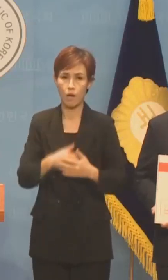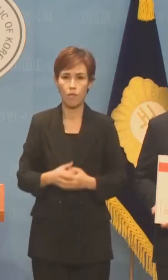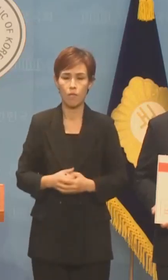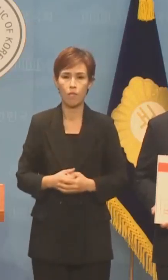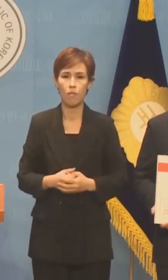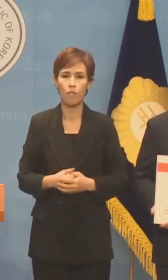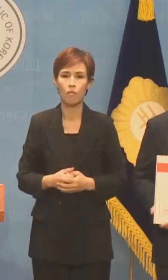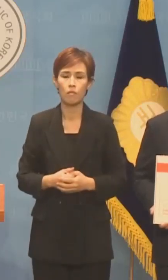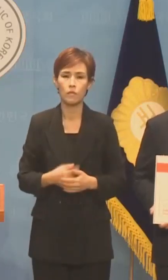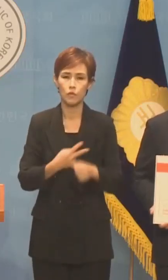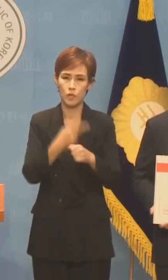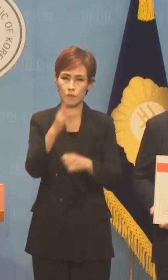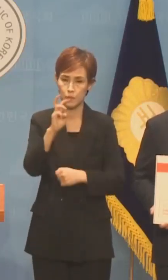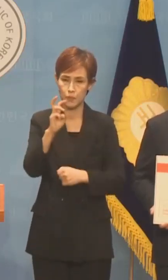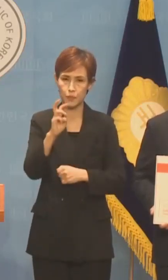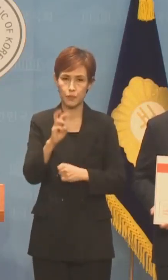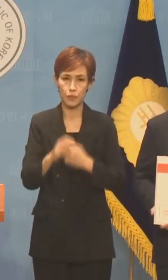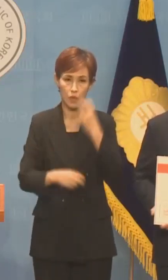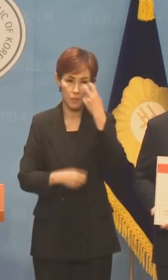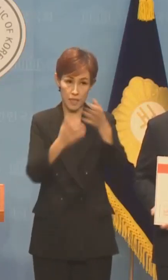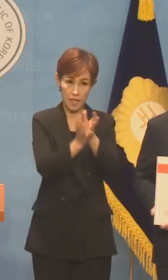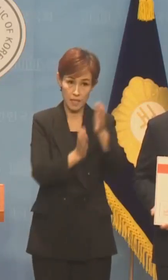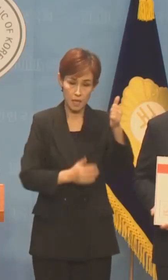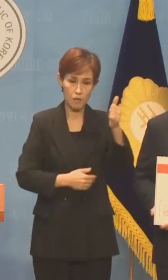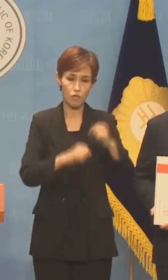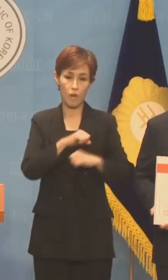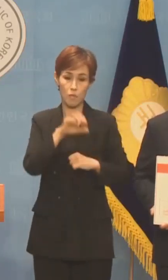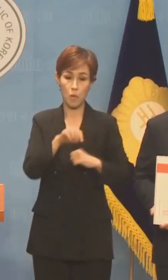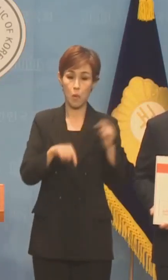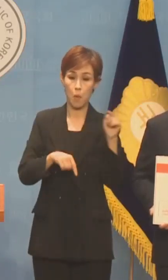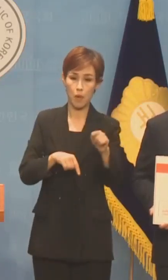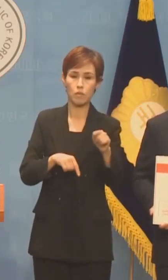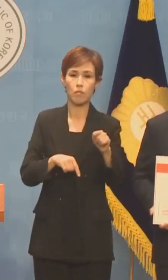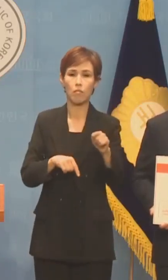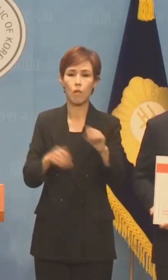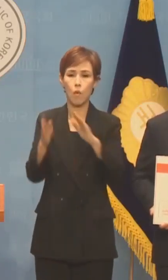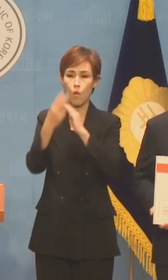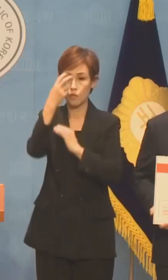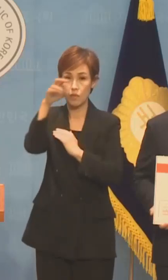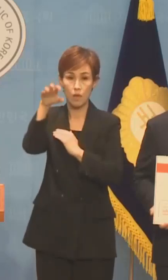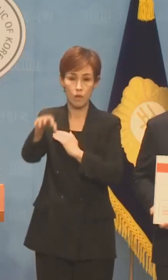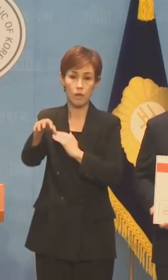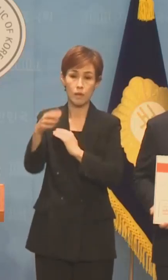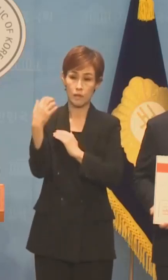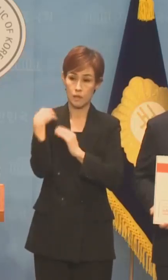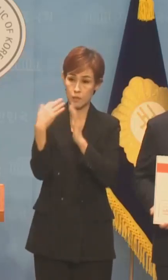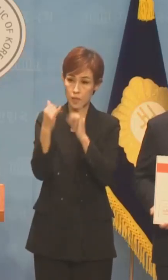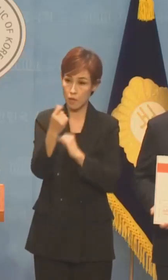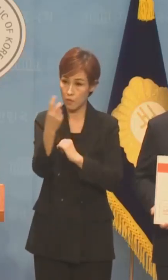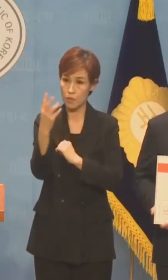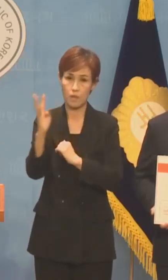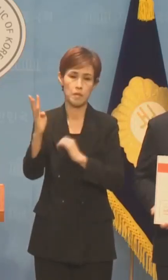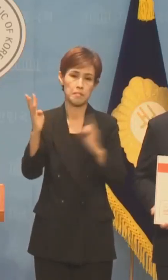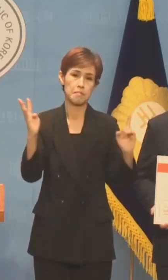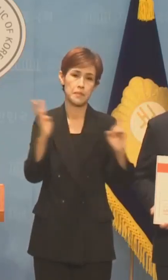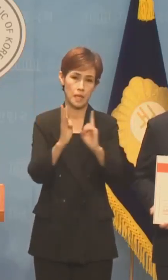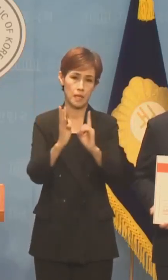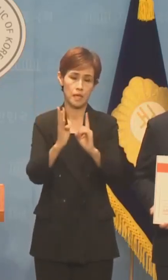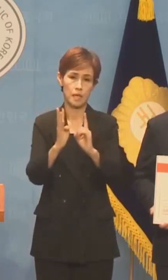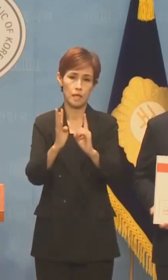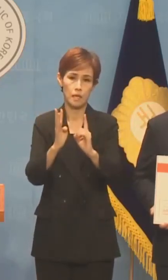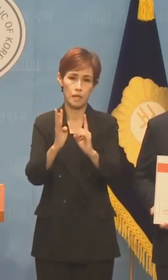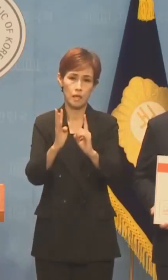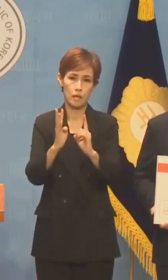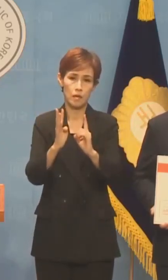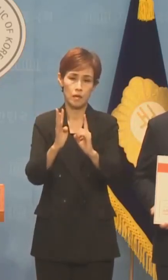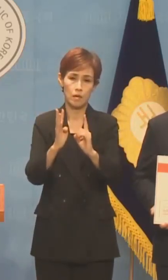14시 30분 경비단장은 국방부 서문에서 공수처 관계자를 포함 4명을 만났습니다.